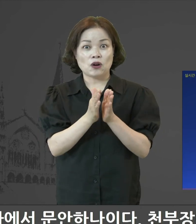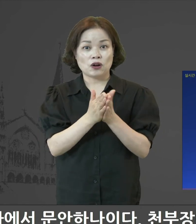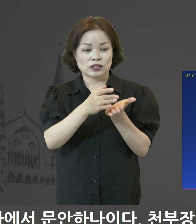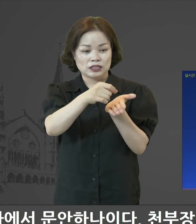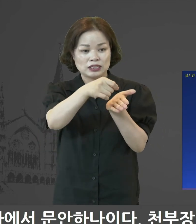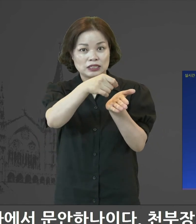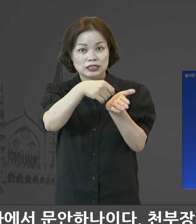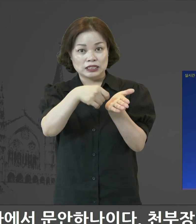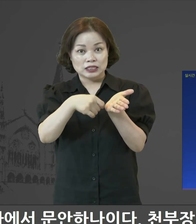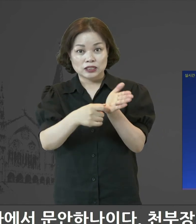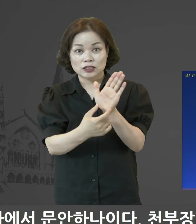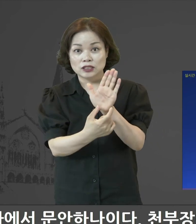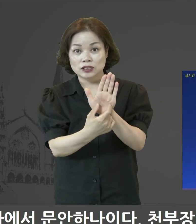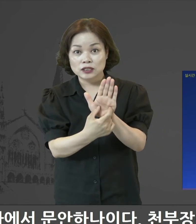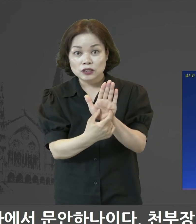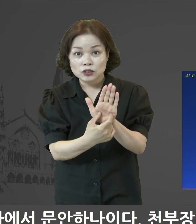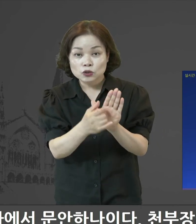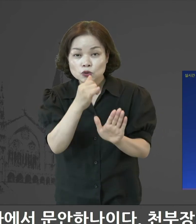되어 있습니다.